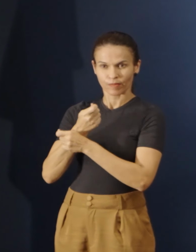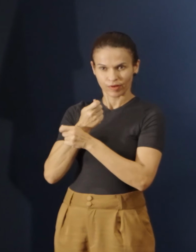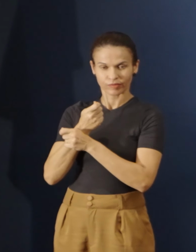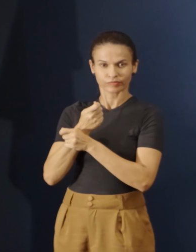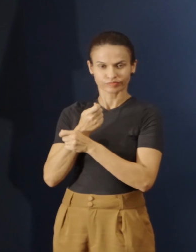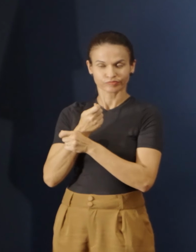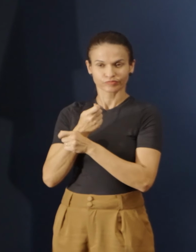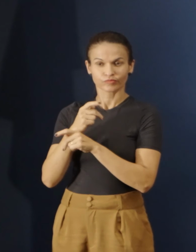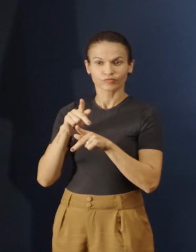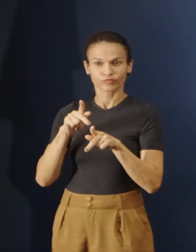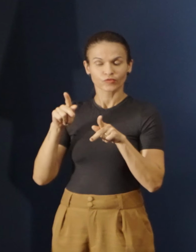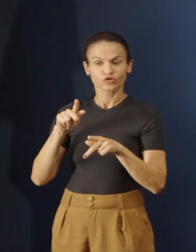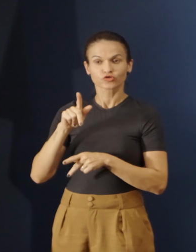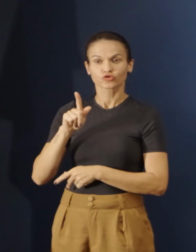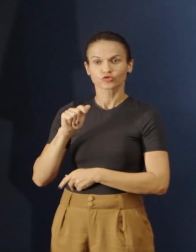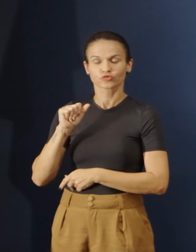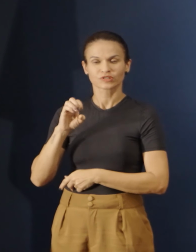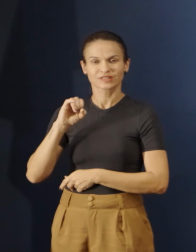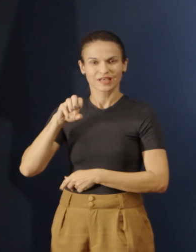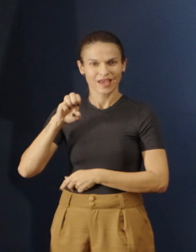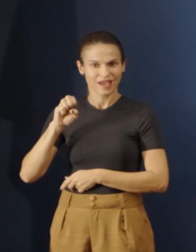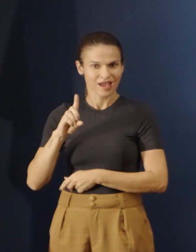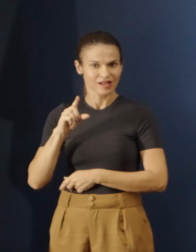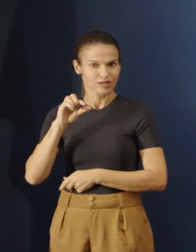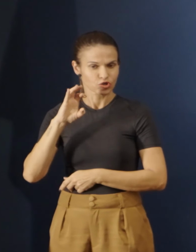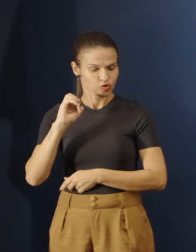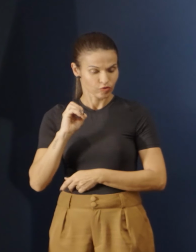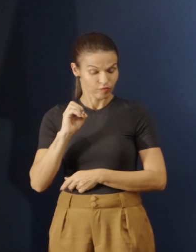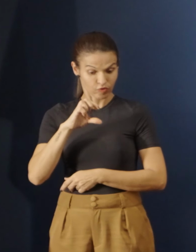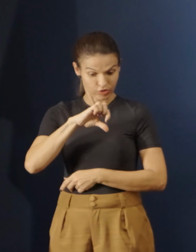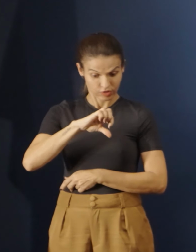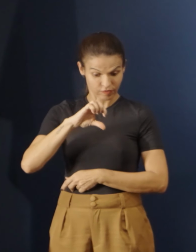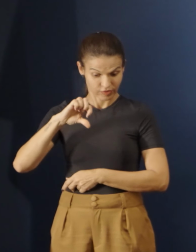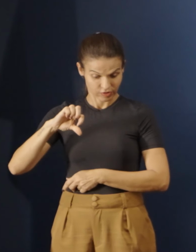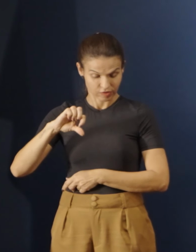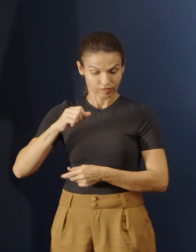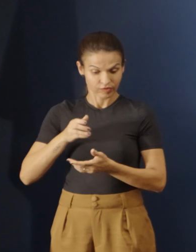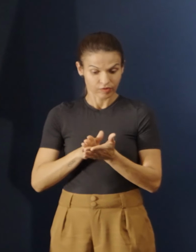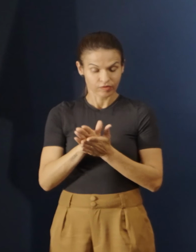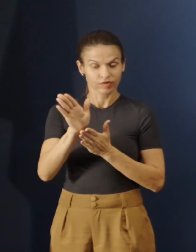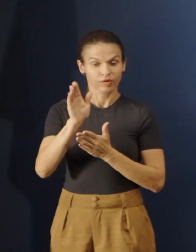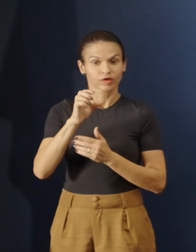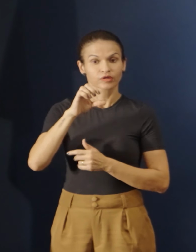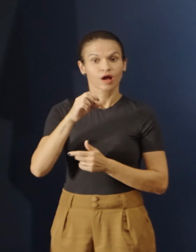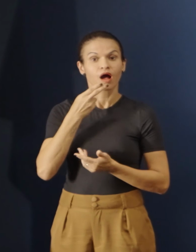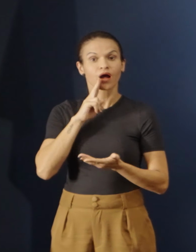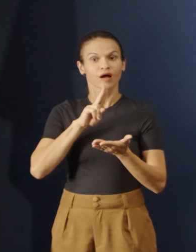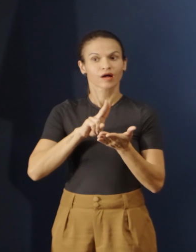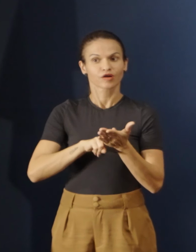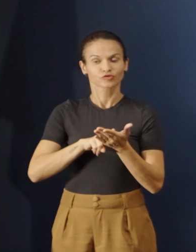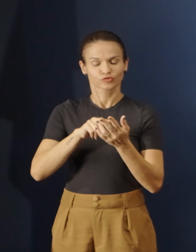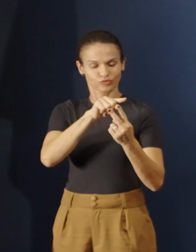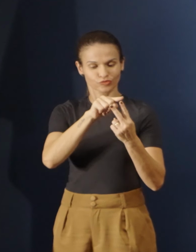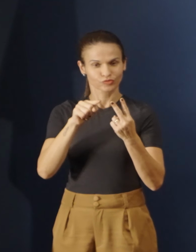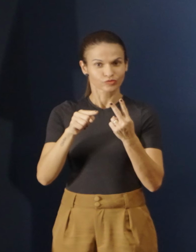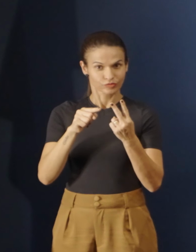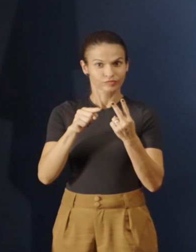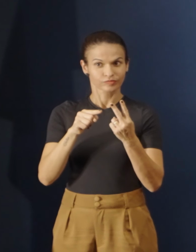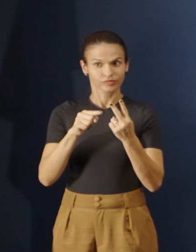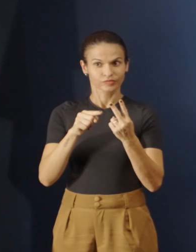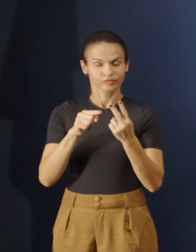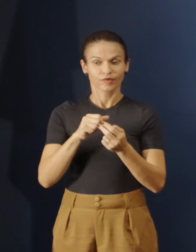Teres, falou assim, olha, isso foi em 99, está para ser lançada a correspondência do Mário de Andrade com o Manuel Bandeira, que ela